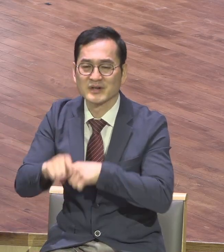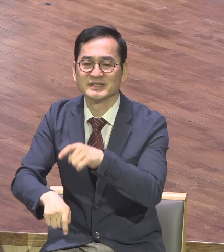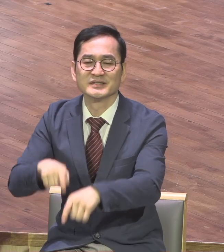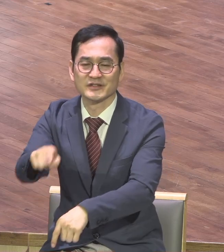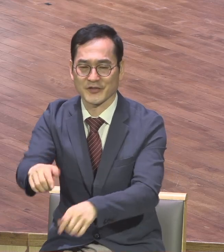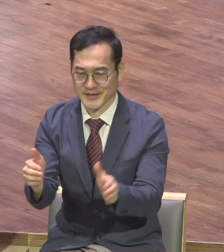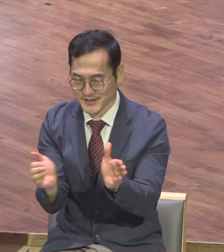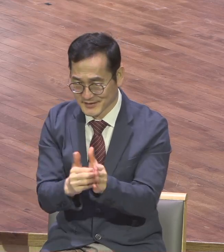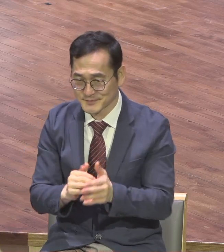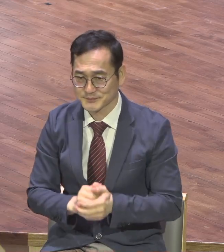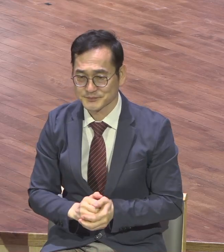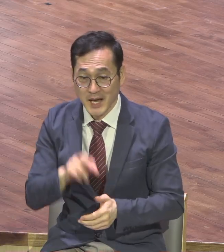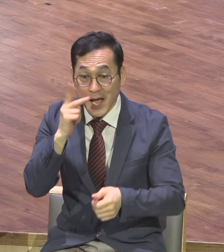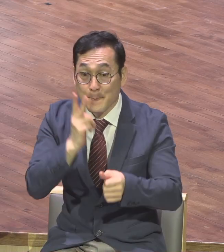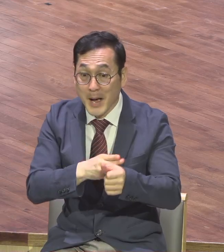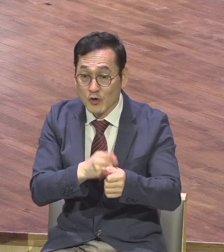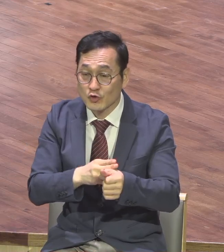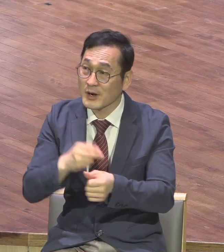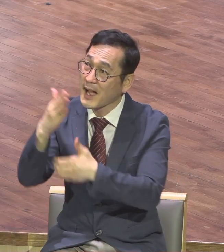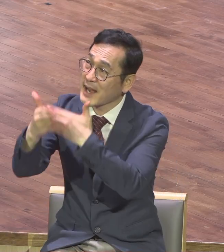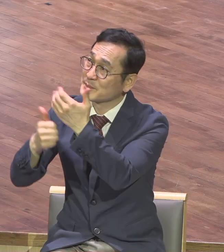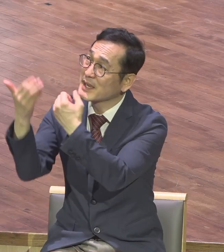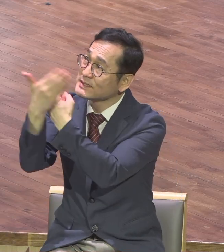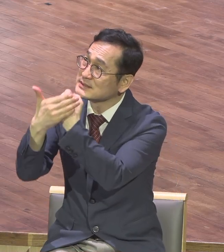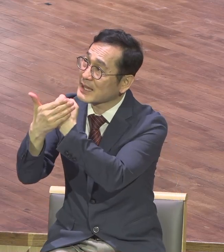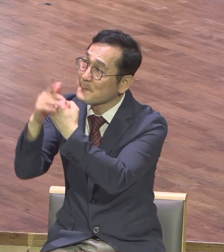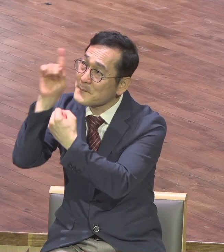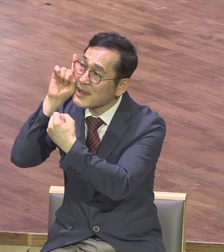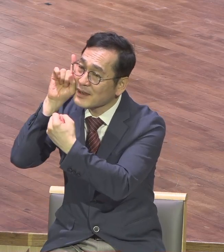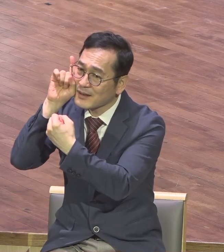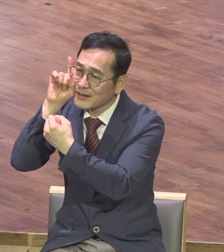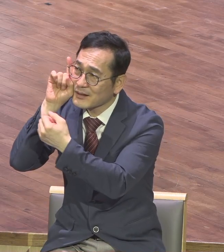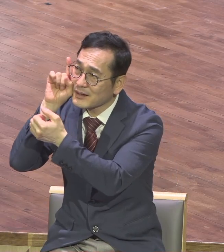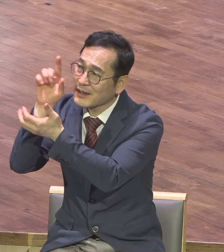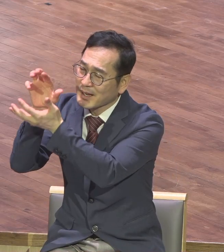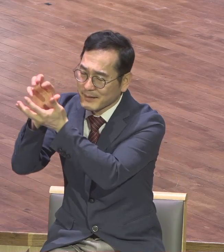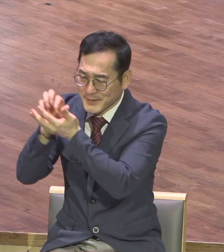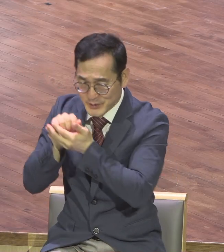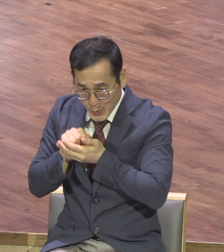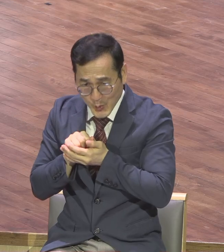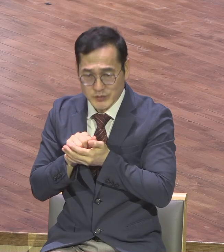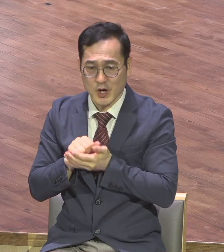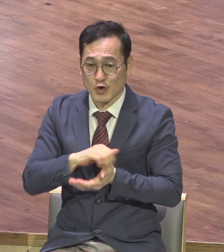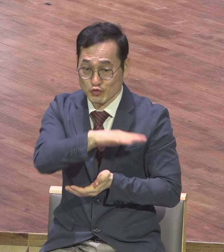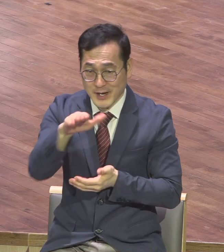바울은 하나님의 전적인 은혜로 신분 변화의 축복을 받은 우리가